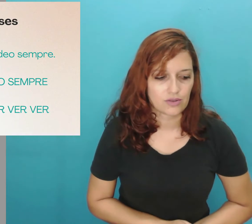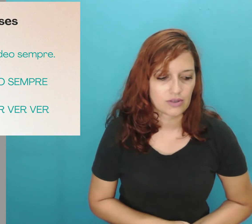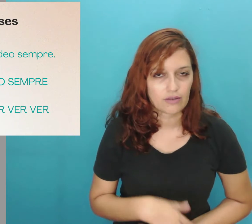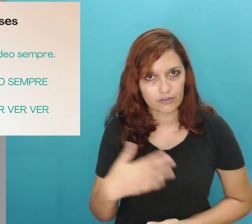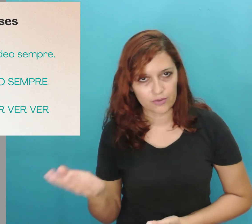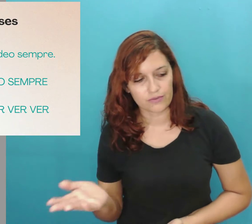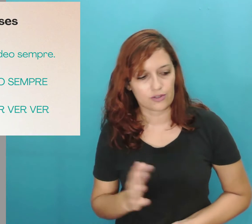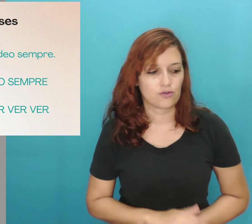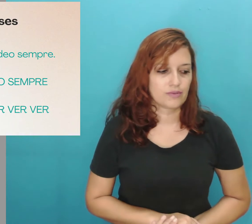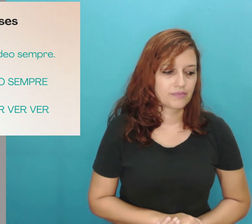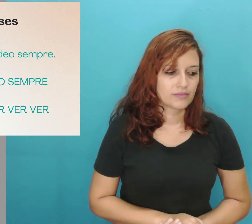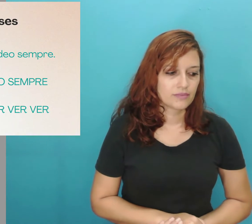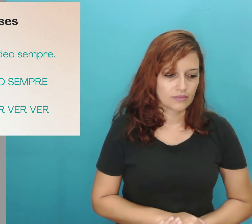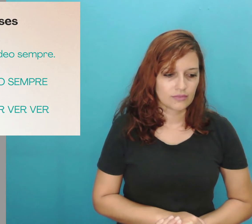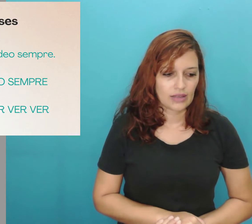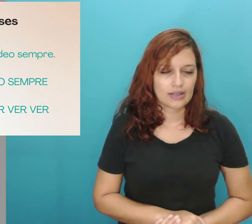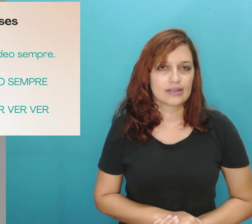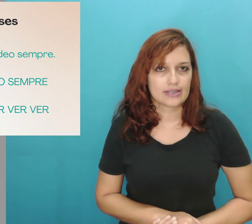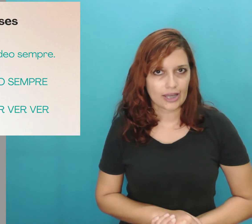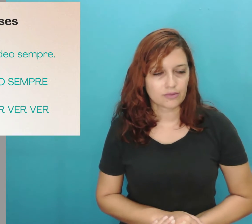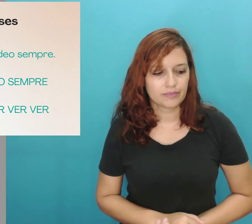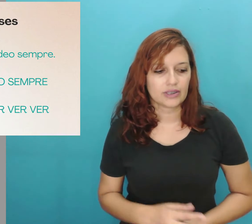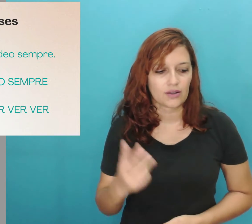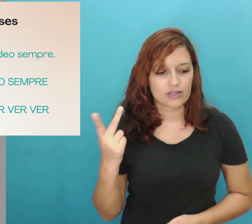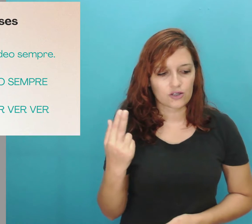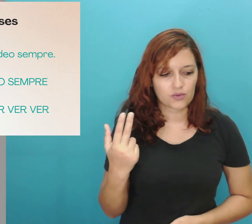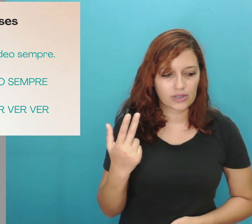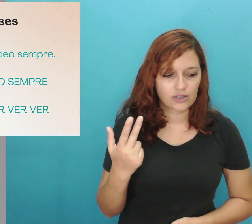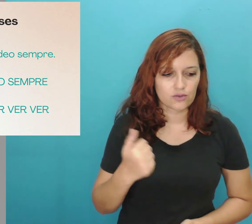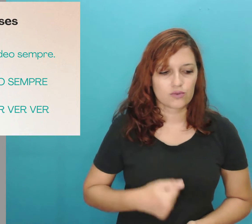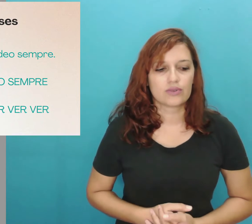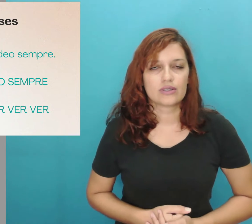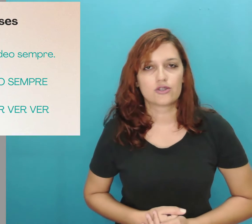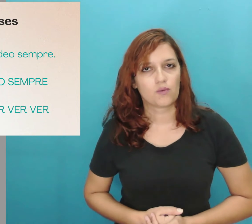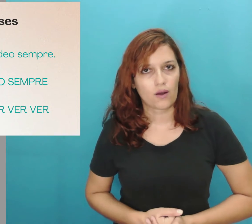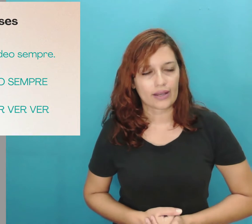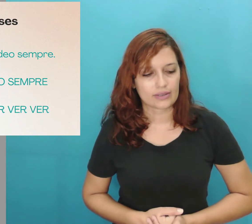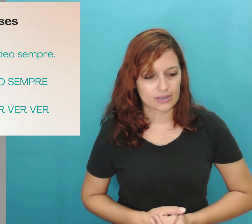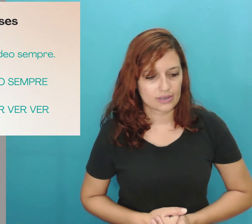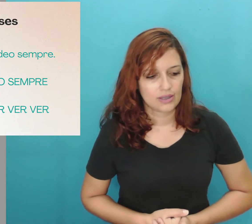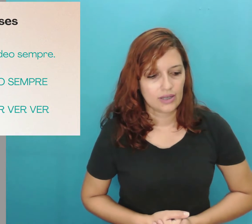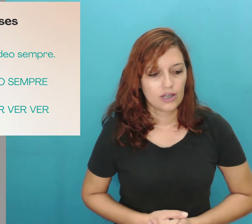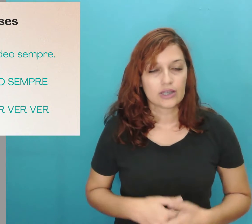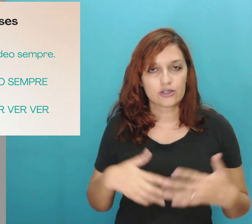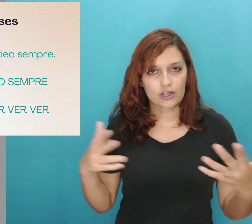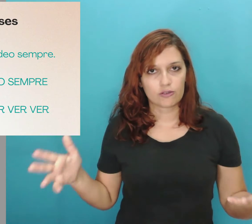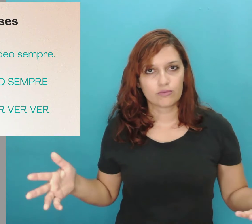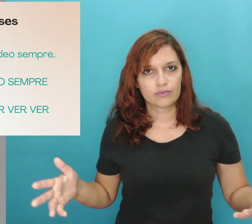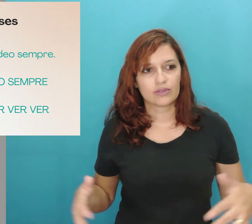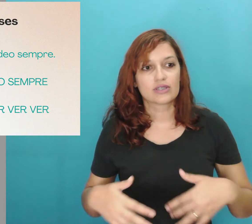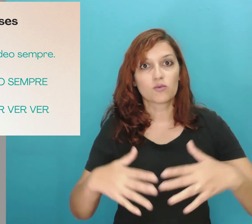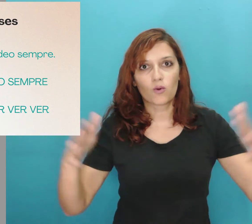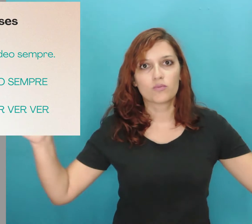e vê os vídeos. Certo? Então, essas duas estruturas estão corretas. São